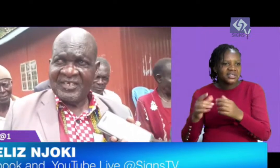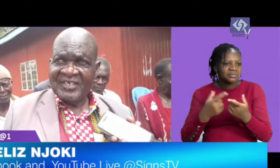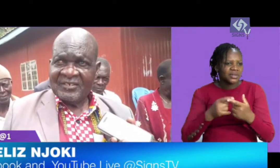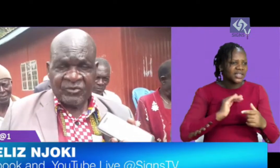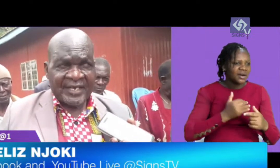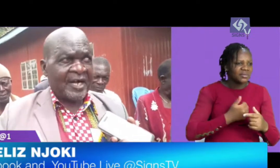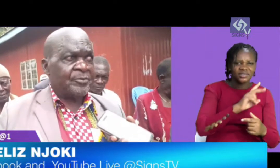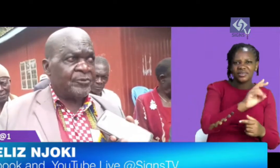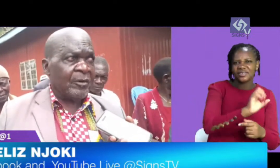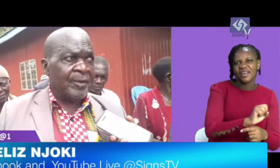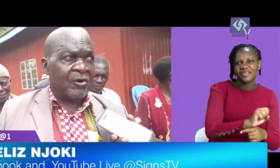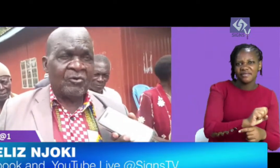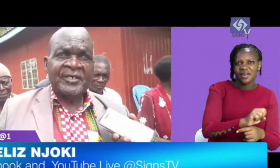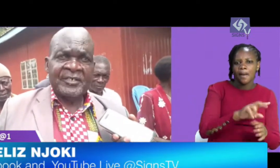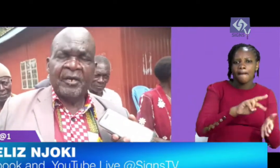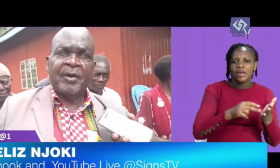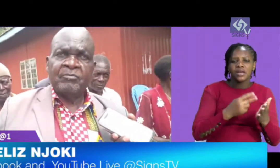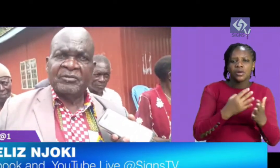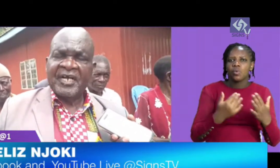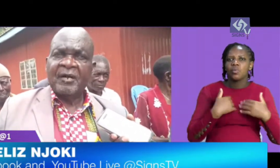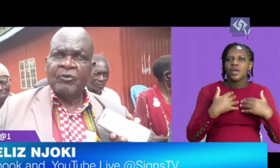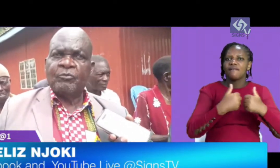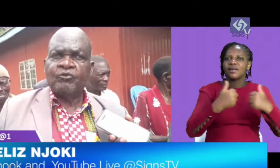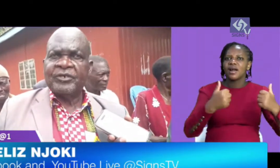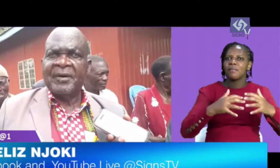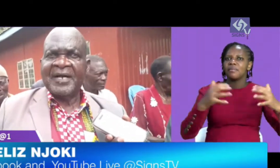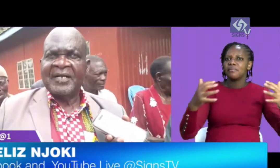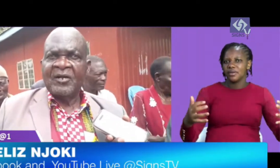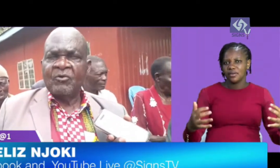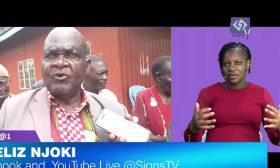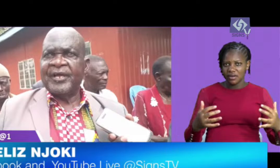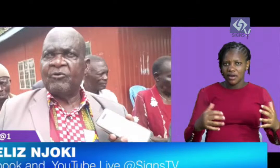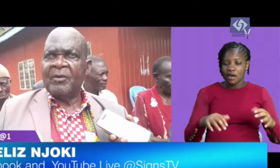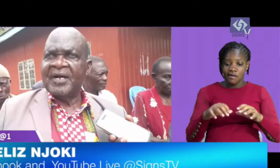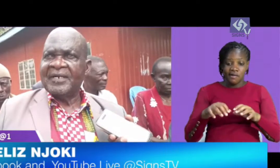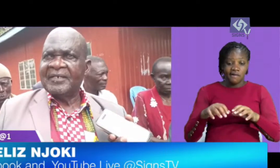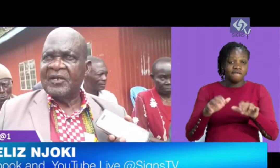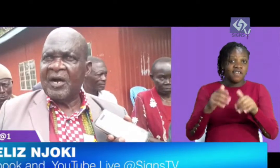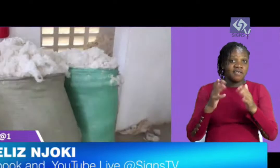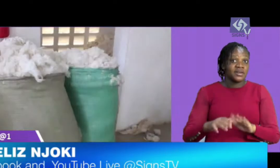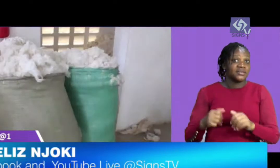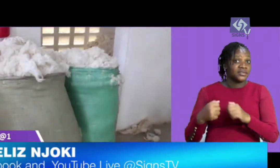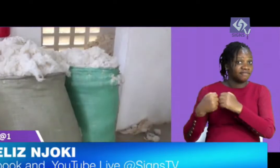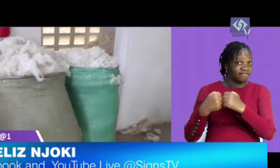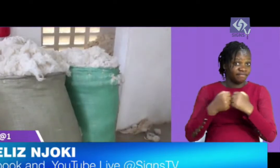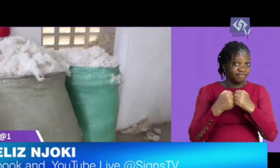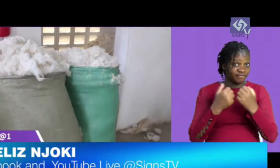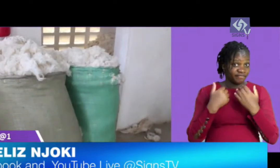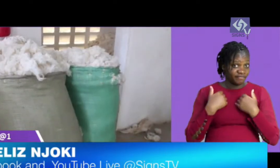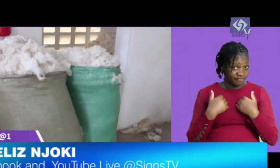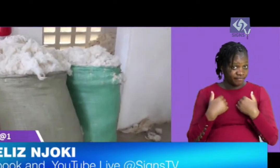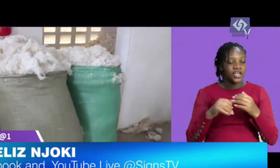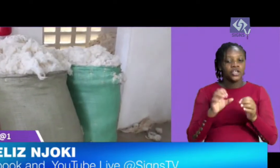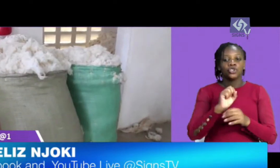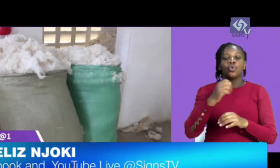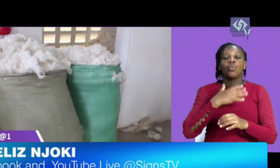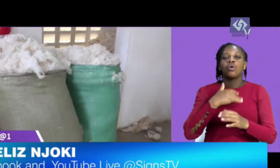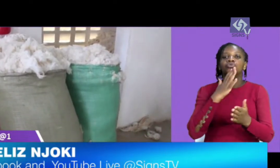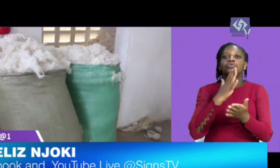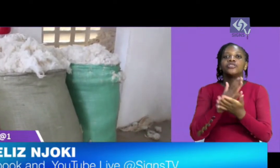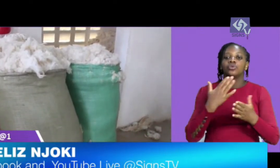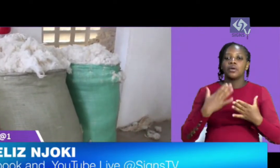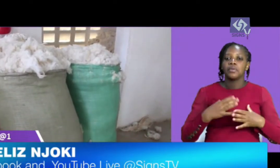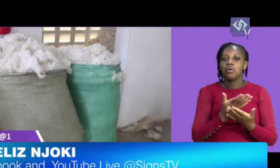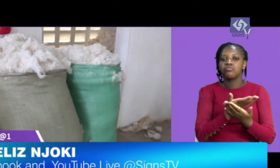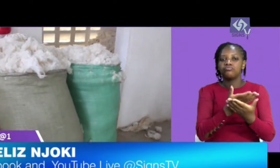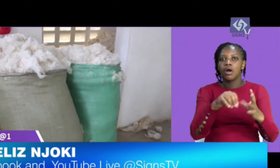65. Kuna gap hiyo ambao naomba changamoto mkulima kuona ya kwamba hao wote wanatembea usiku. Unua pamba ya